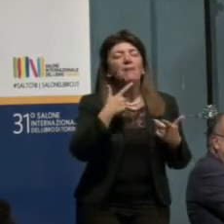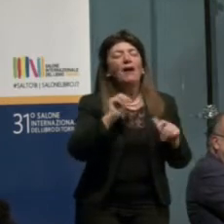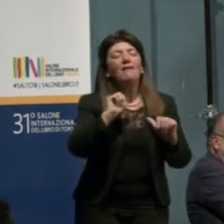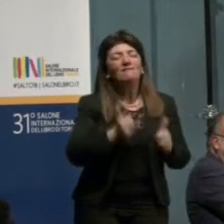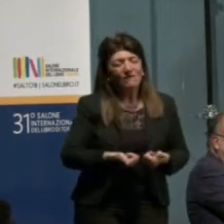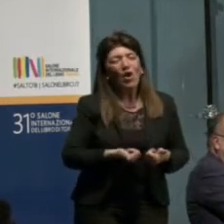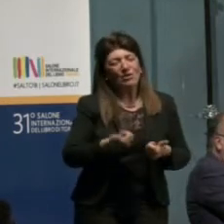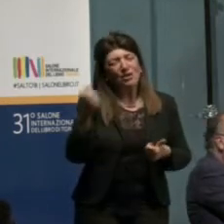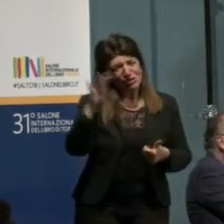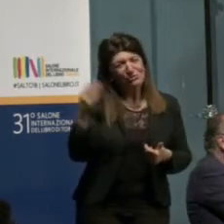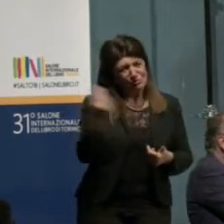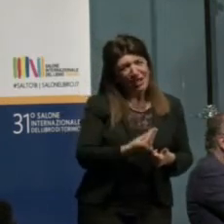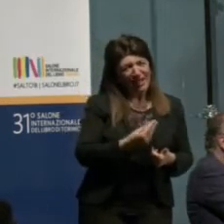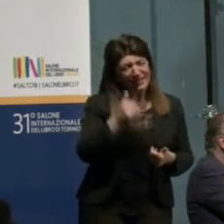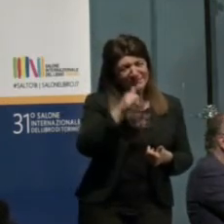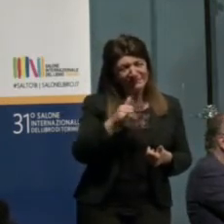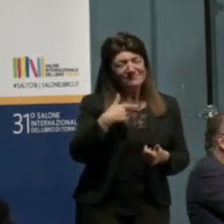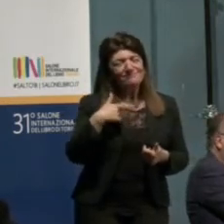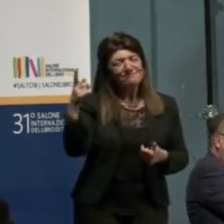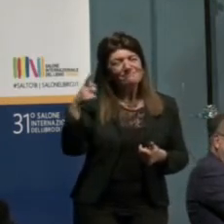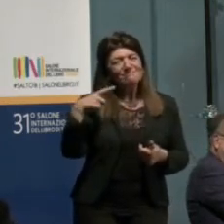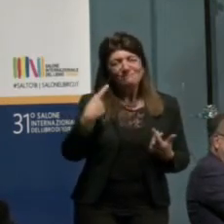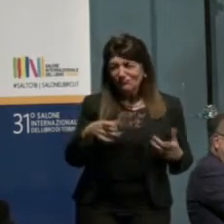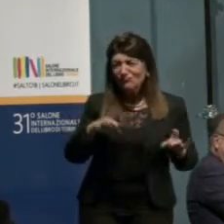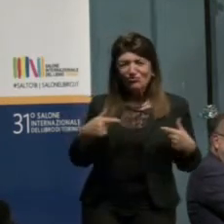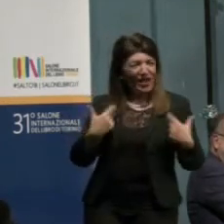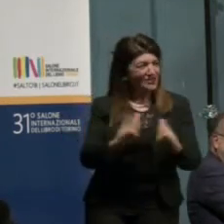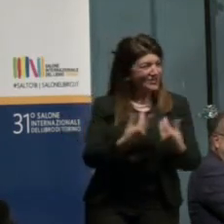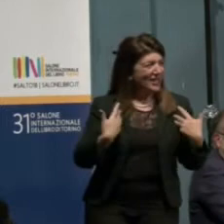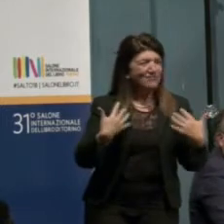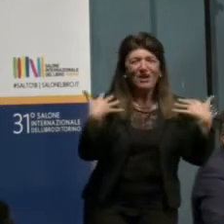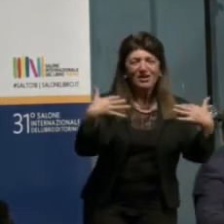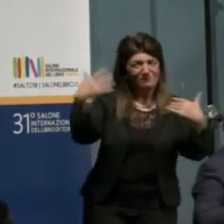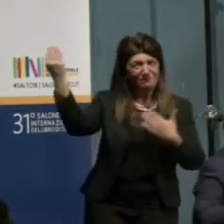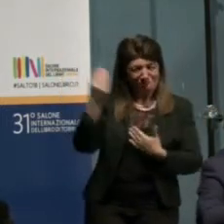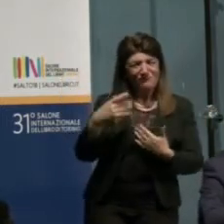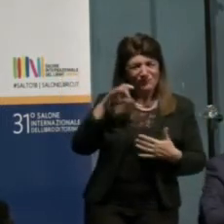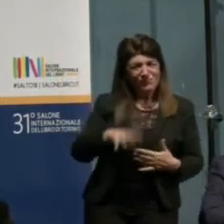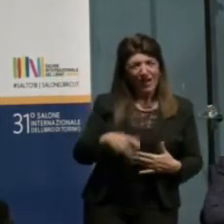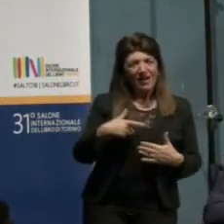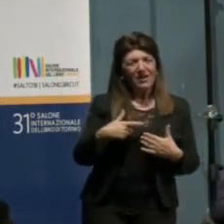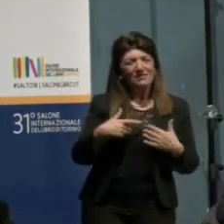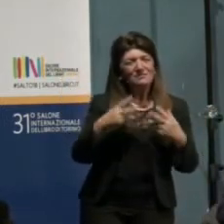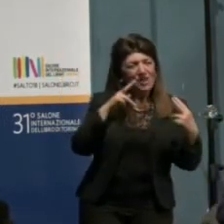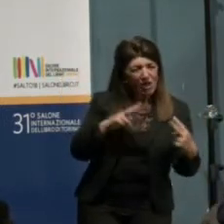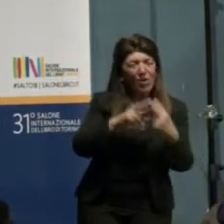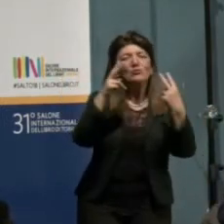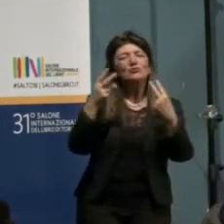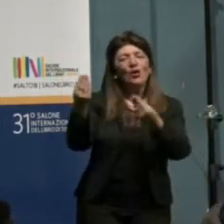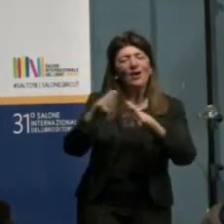partecipa a questo incontro dandoci un po la direzione in cui